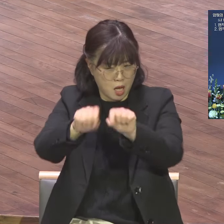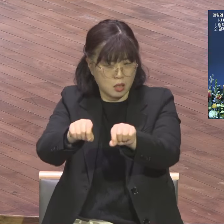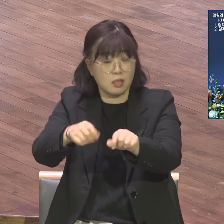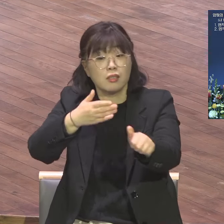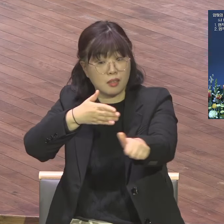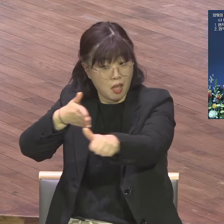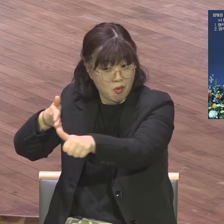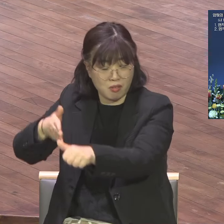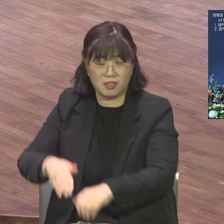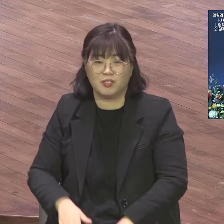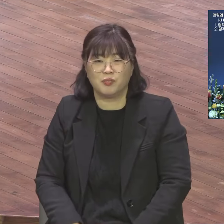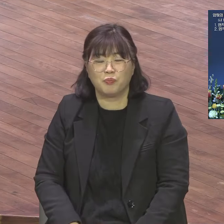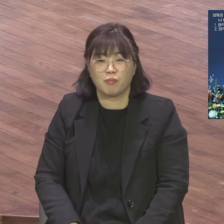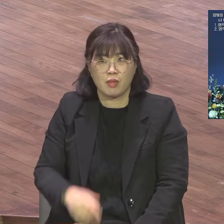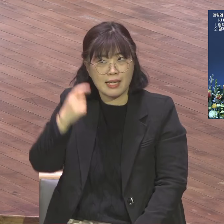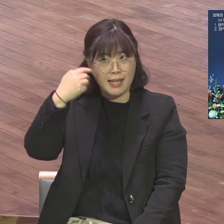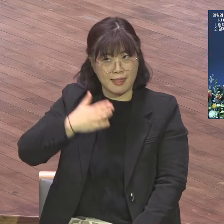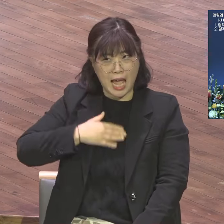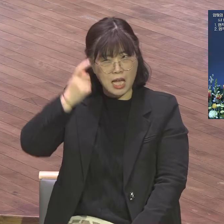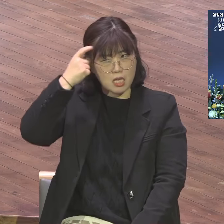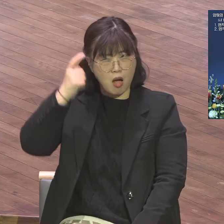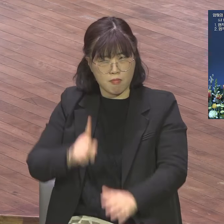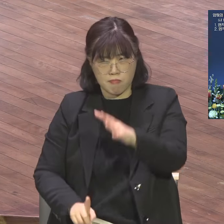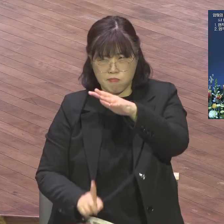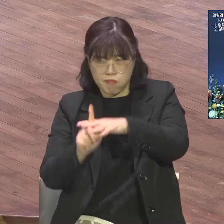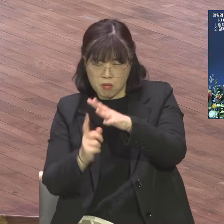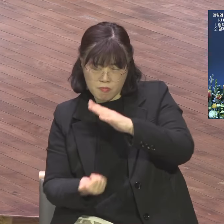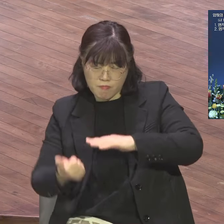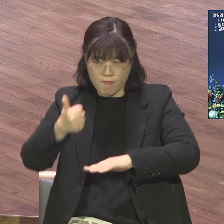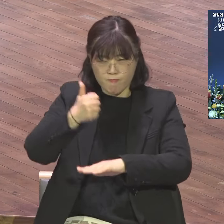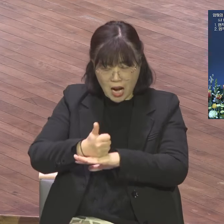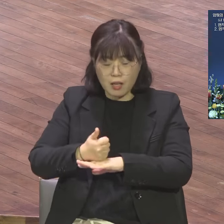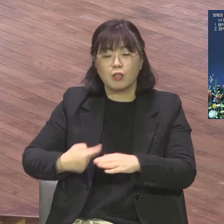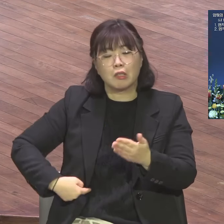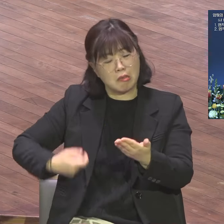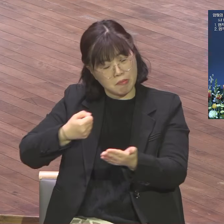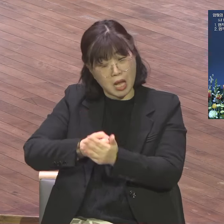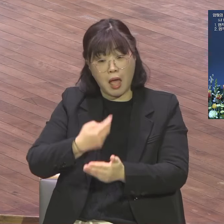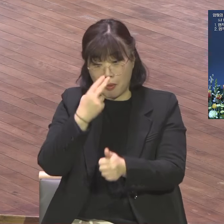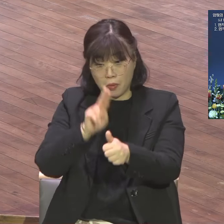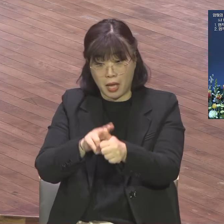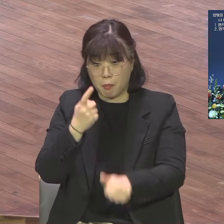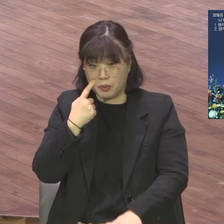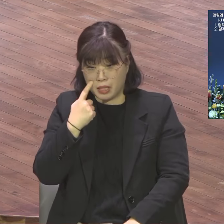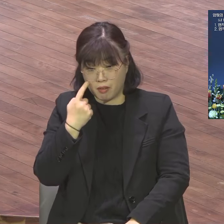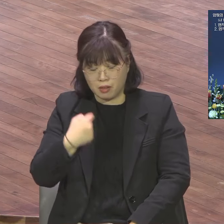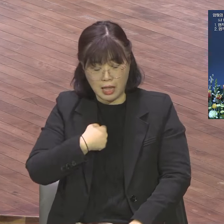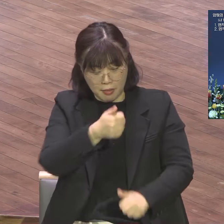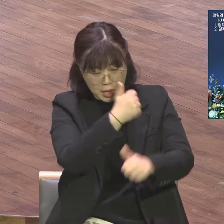영적 서밋을 세우는 이것이 영원한 유산 우리 아이들에게 영원한 유산이라